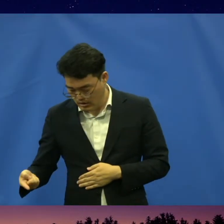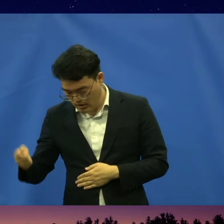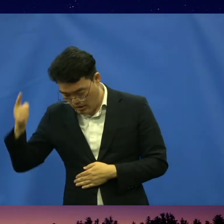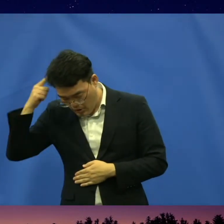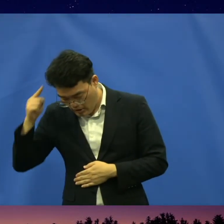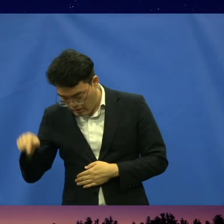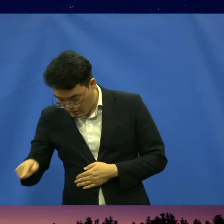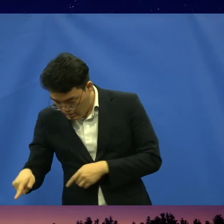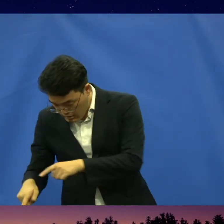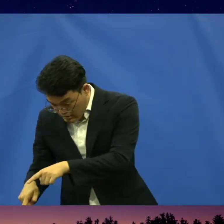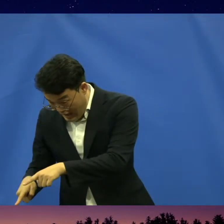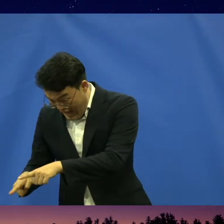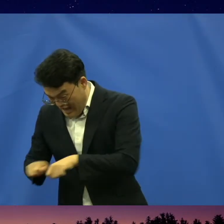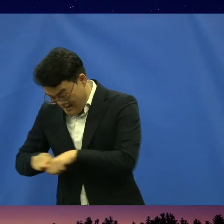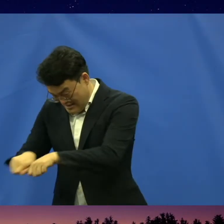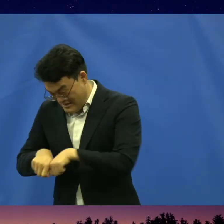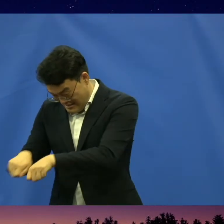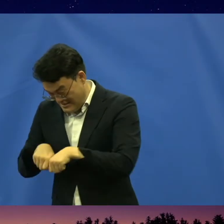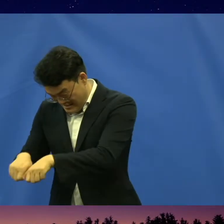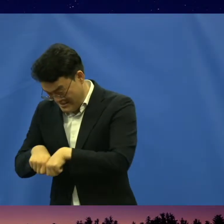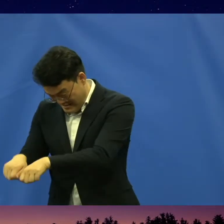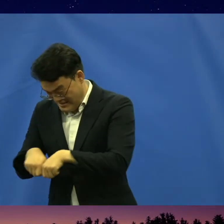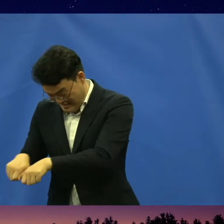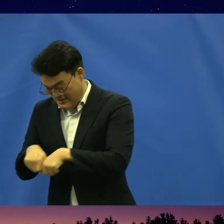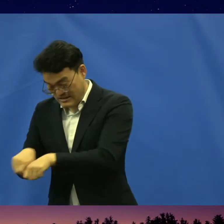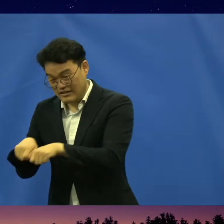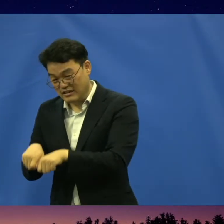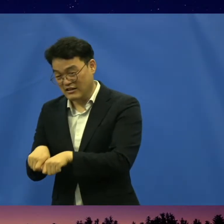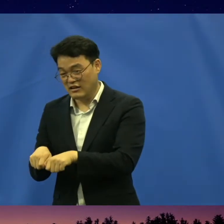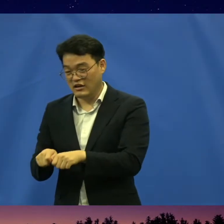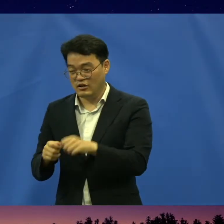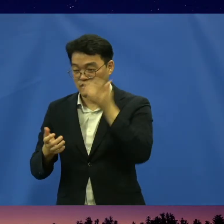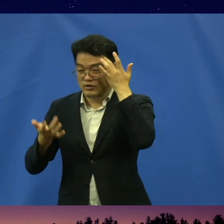그럼 딛지도 못하니까 뛰어다녀야 되겠지.